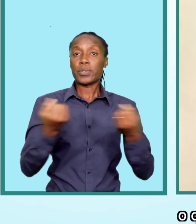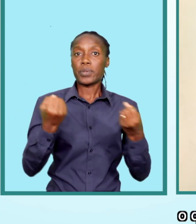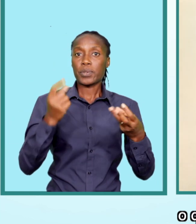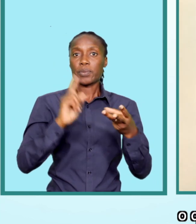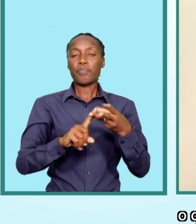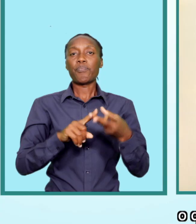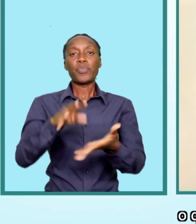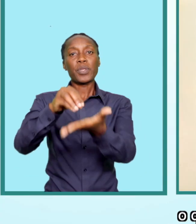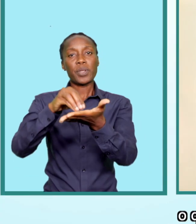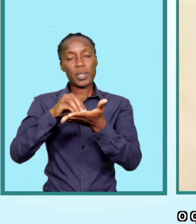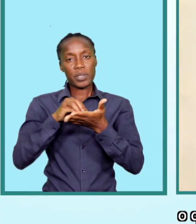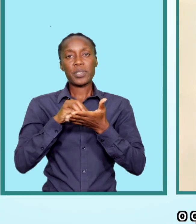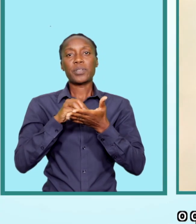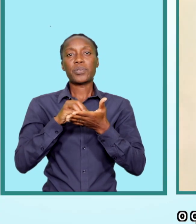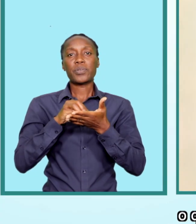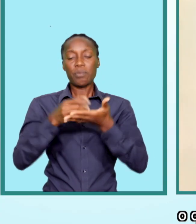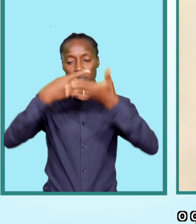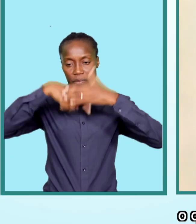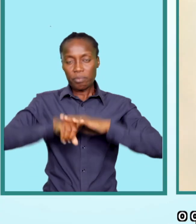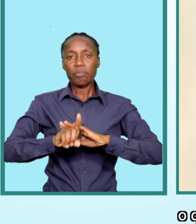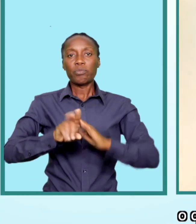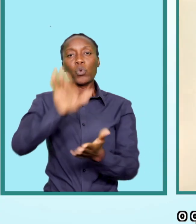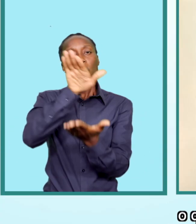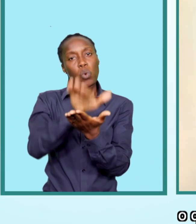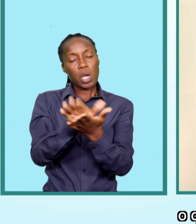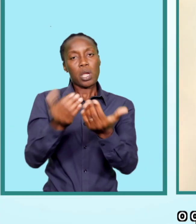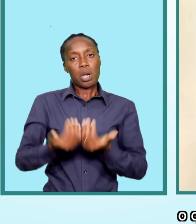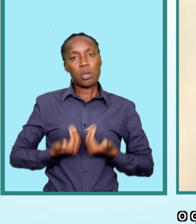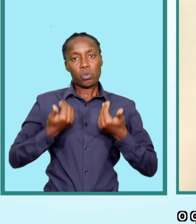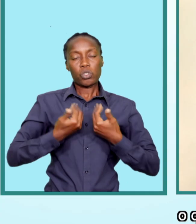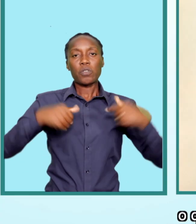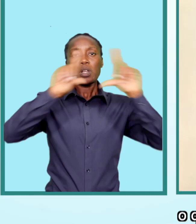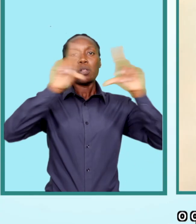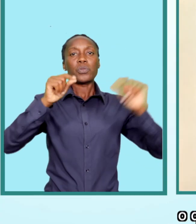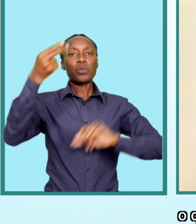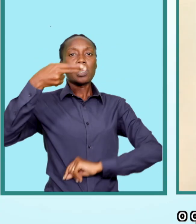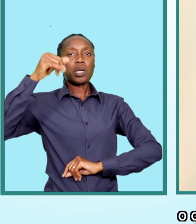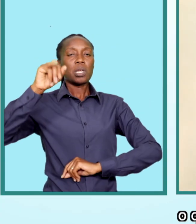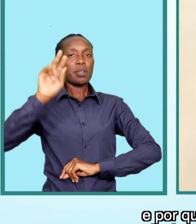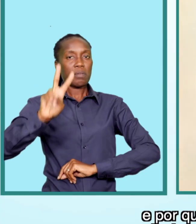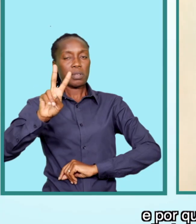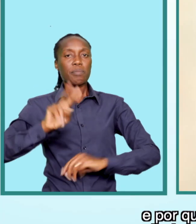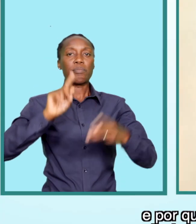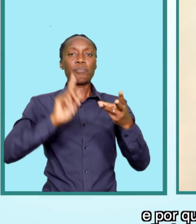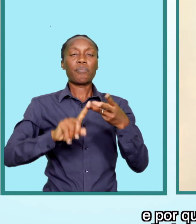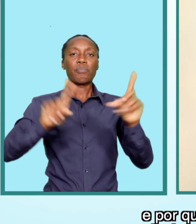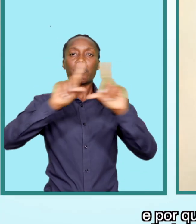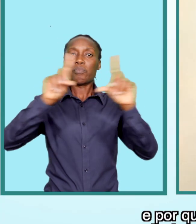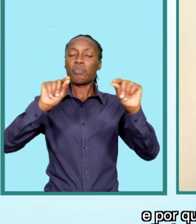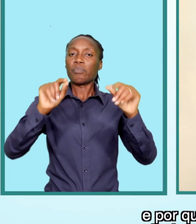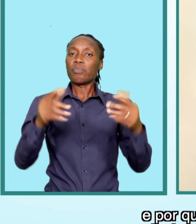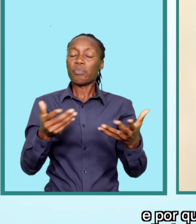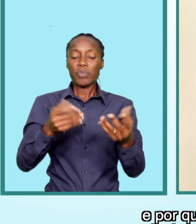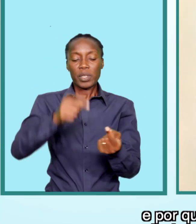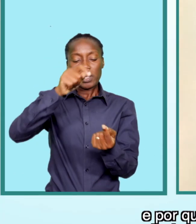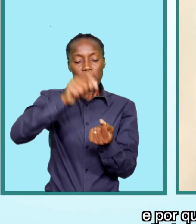ser feito para melhorar o acesso dos jovens a os cuidados da HIV e por que é tão importante